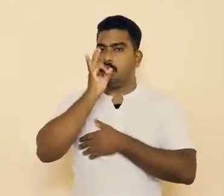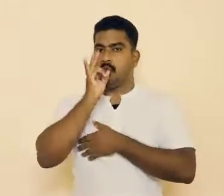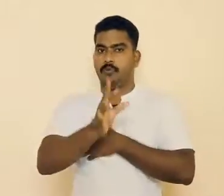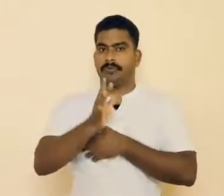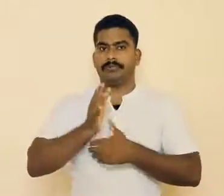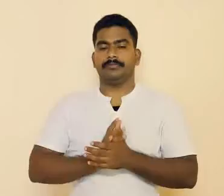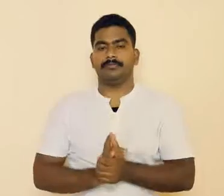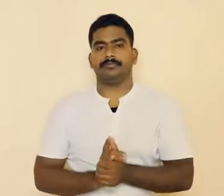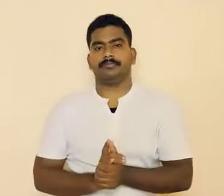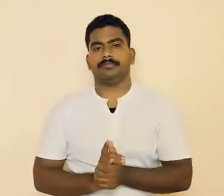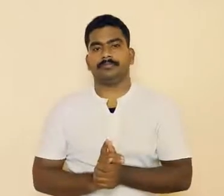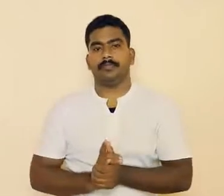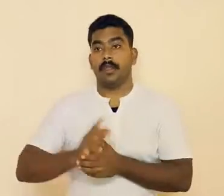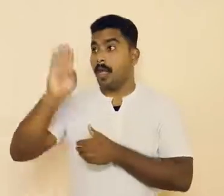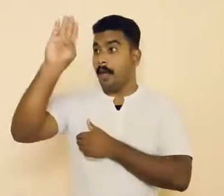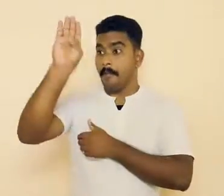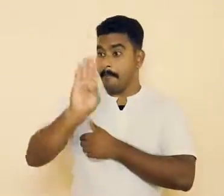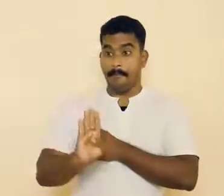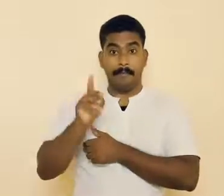24 മണിക്കൂറിൽ